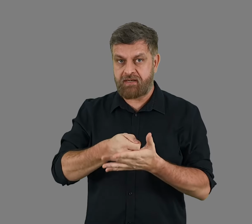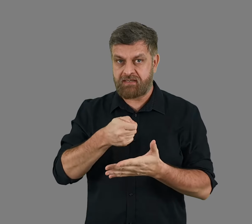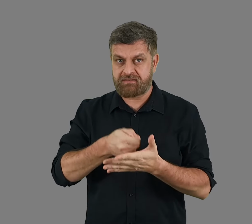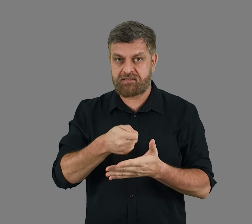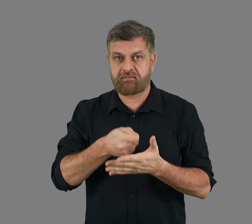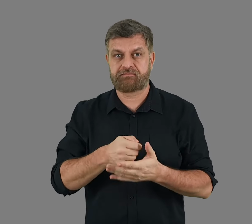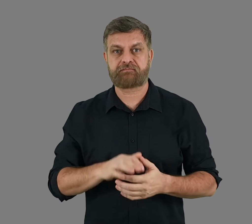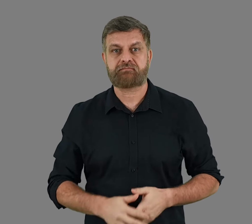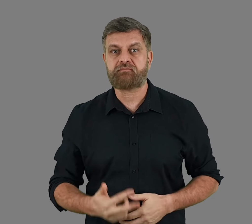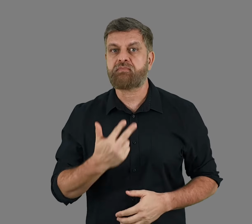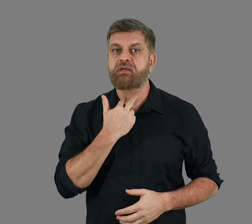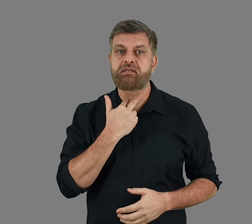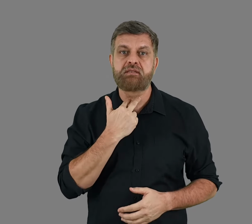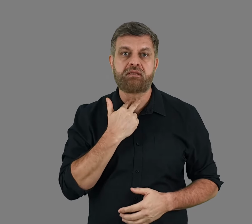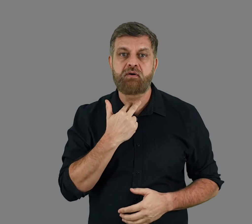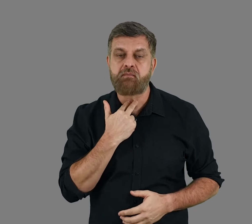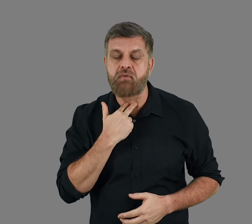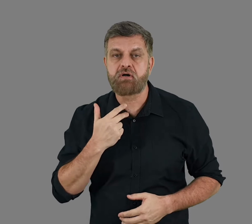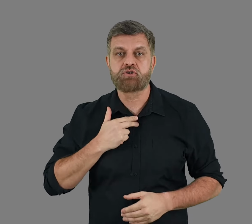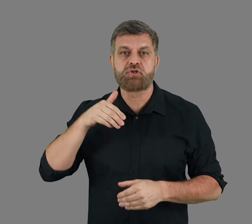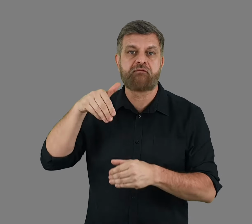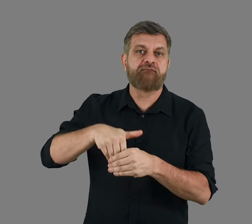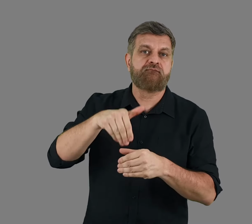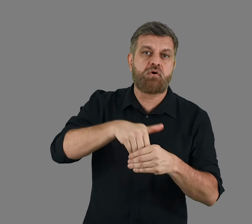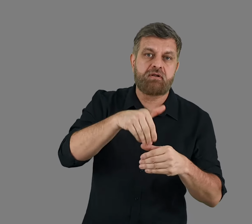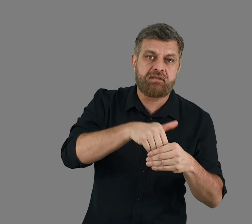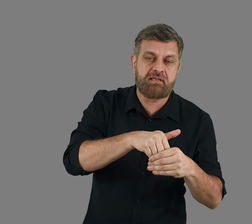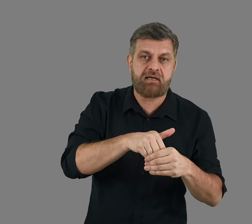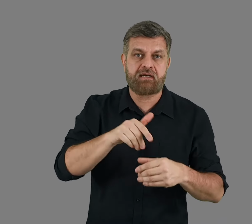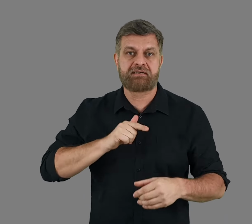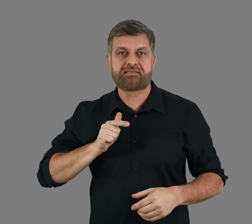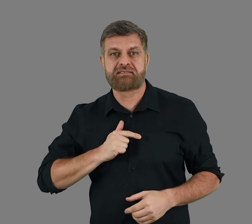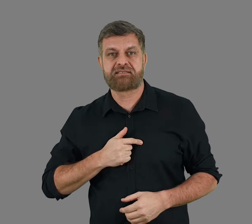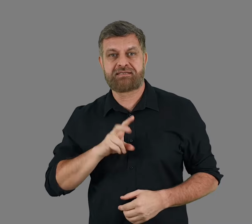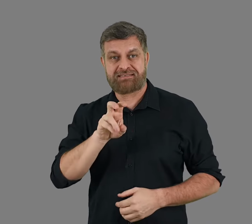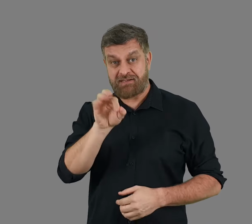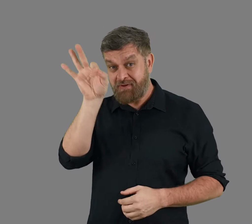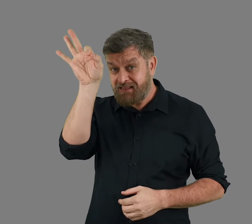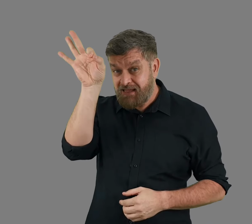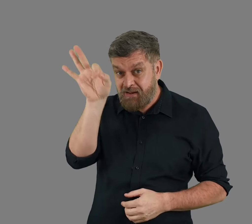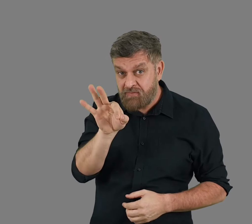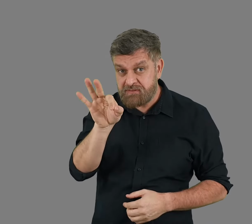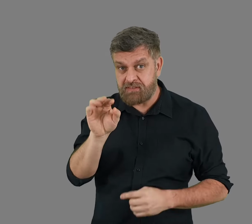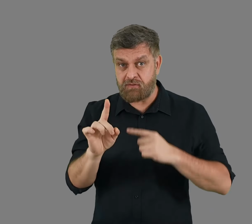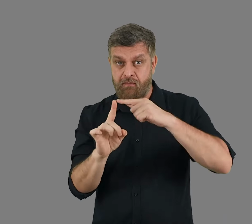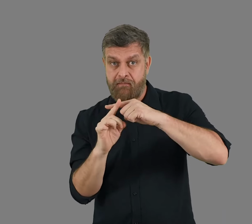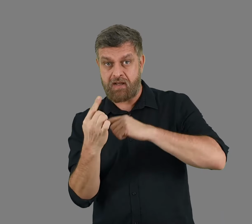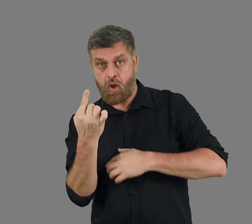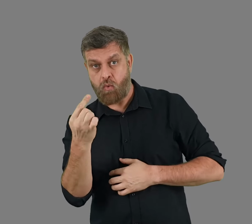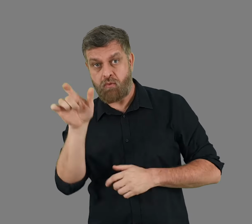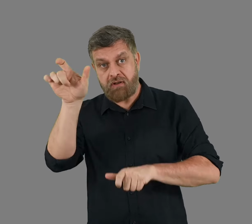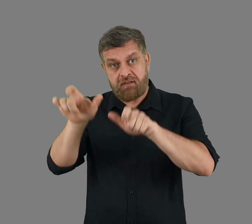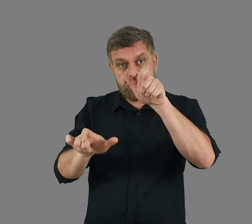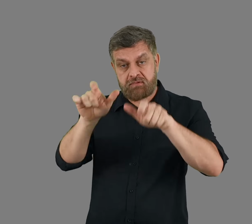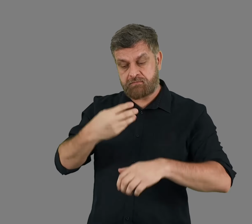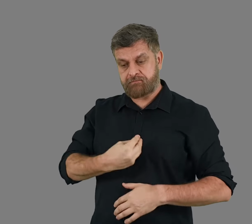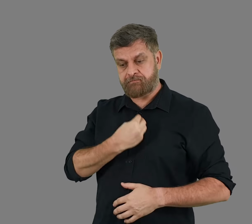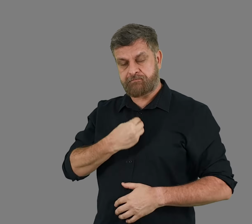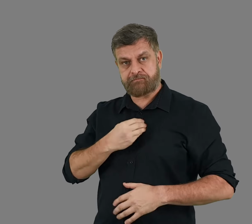não podendo ela deliberar sem voto, concorde de 50% mais um dos presentes, sendo em primeira